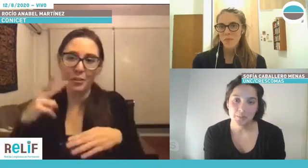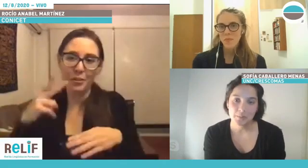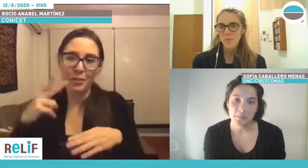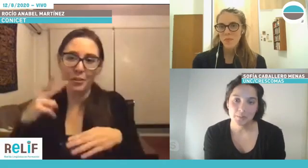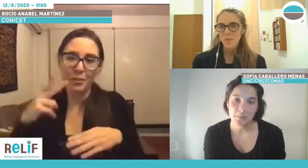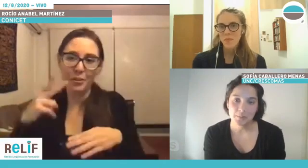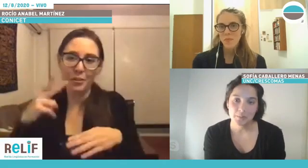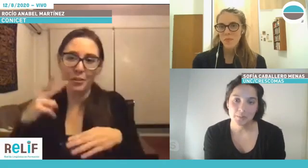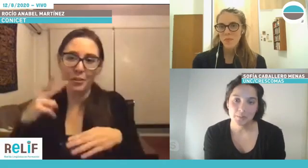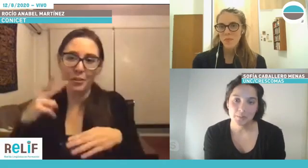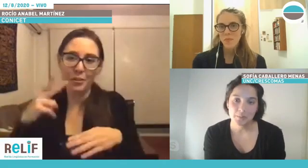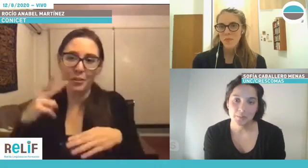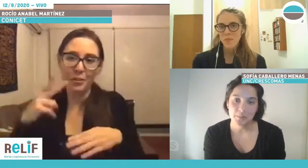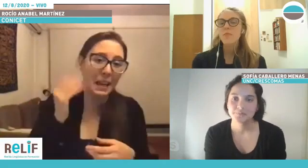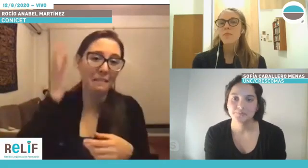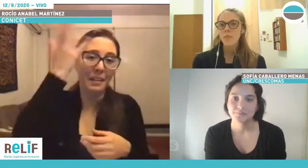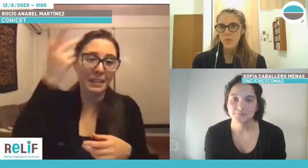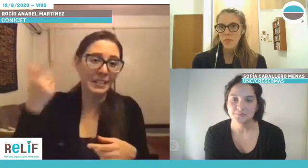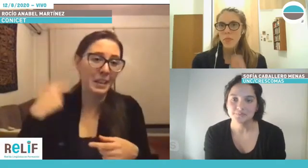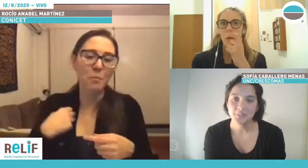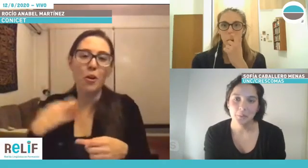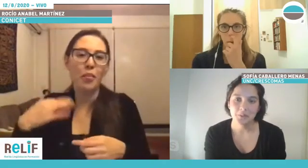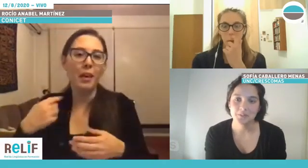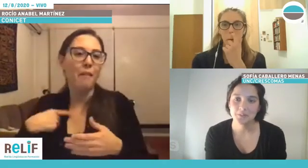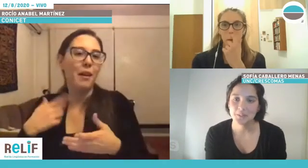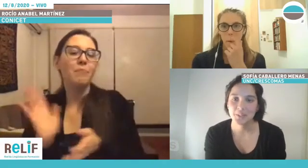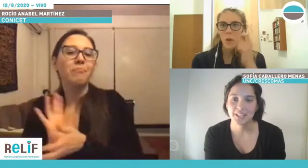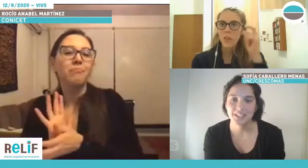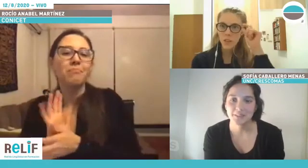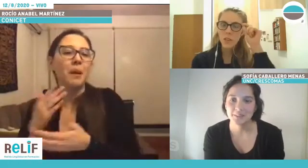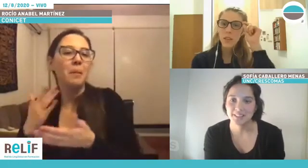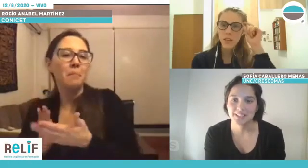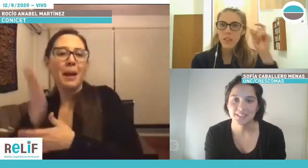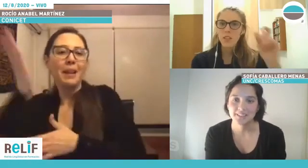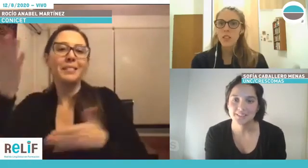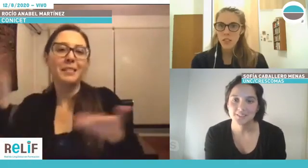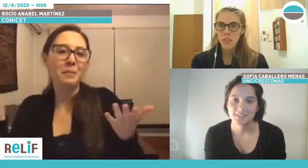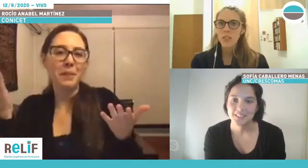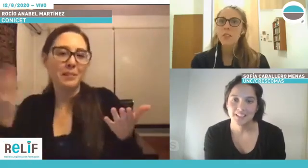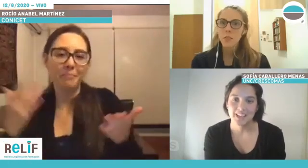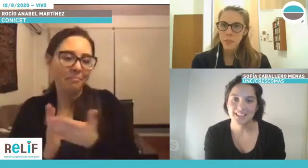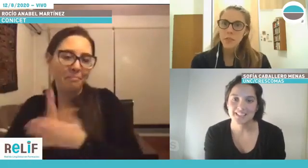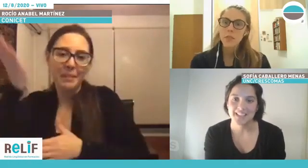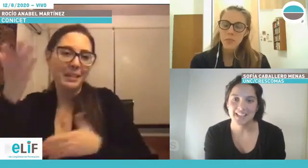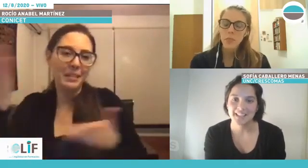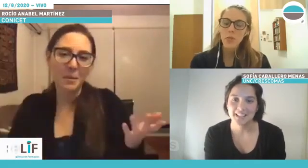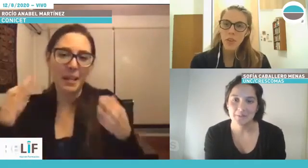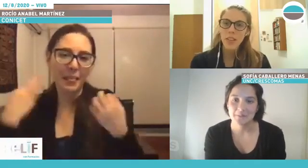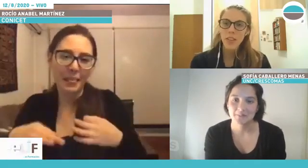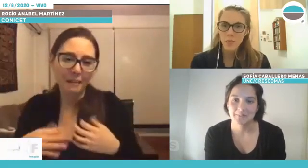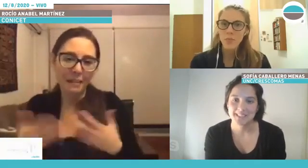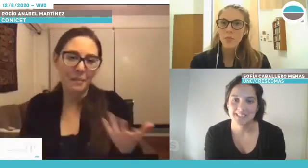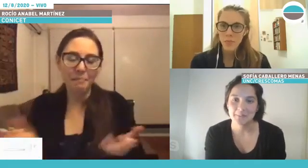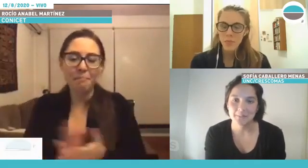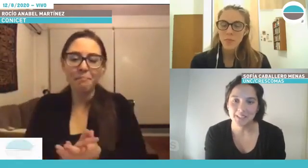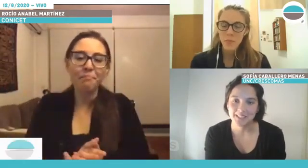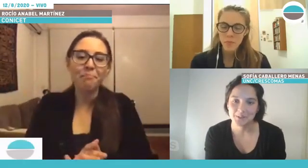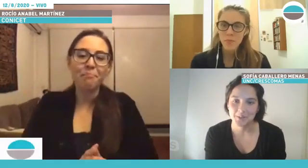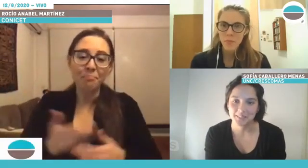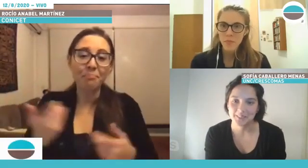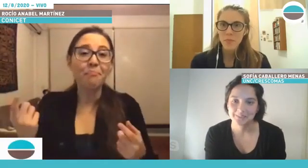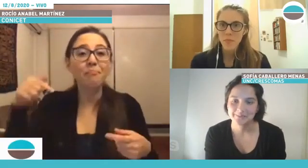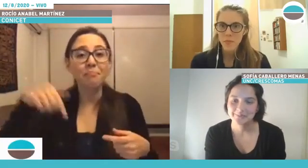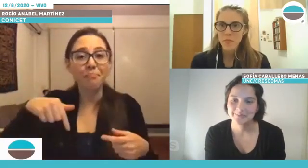lo mismo que una segunda lengua, digamos. Como si estuviera inglés, francés, hay que seguir, digamos, Perfecto, para